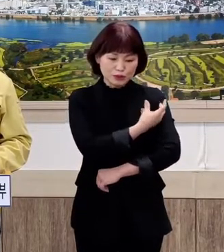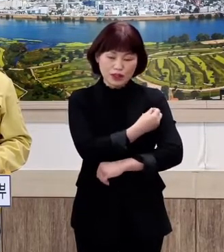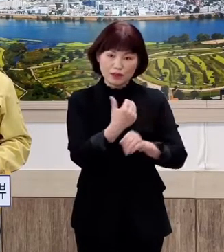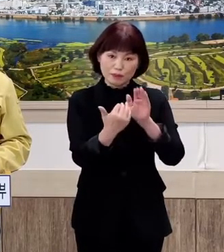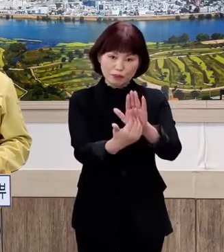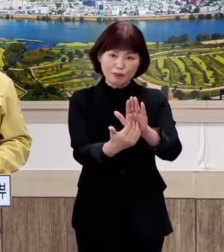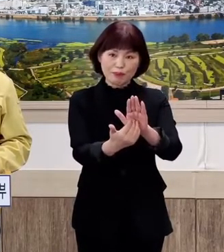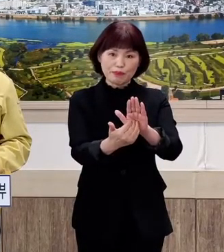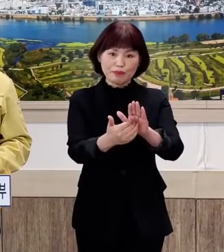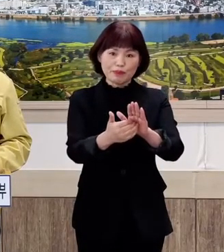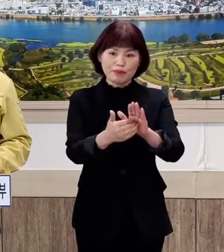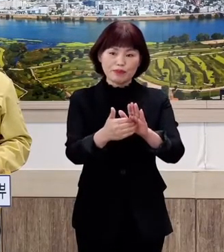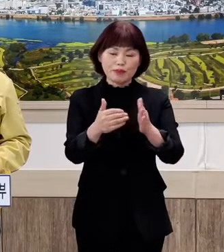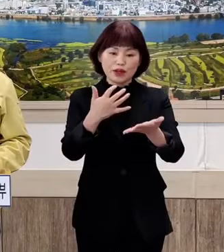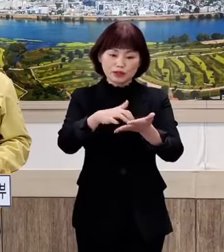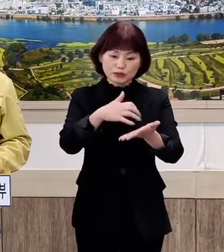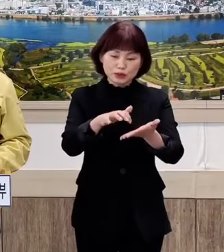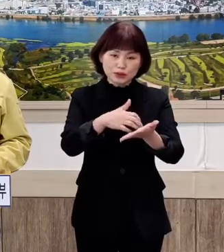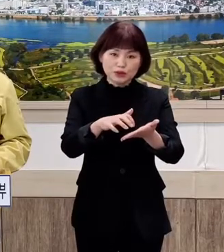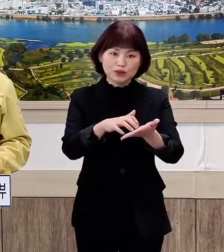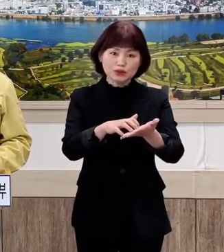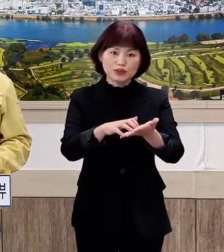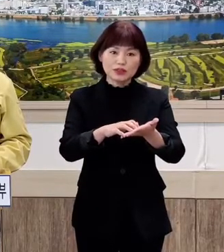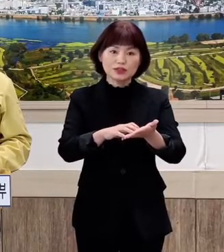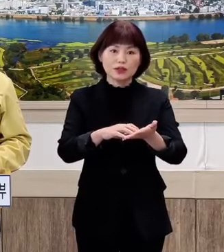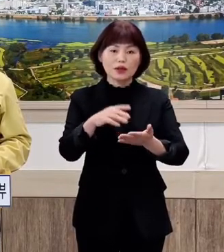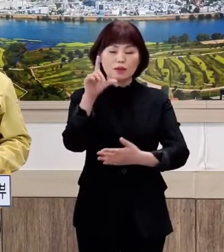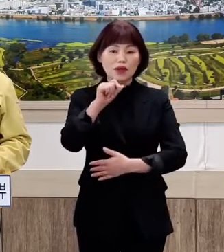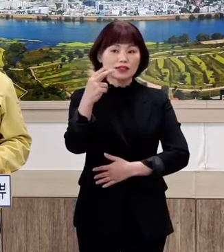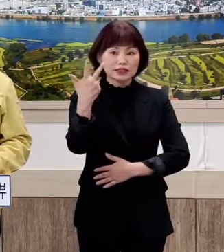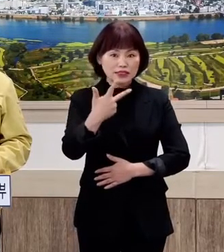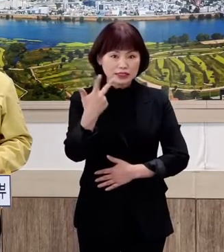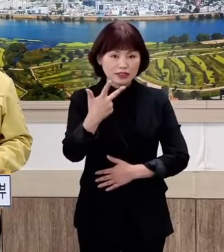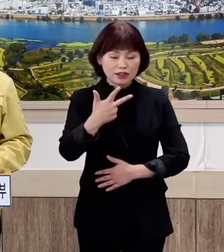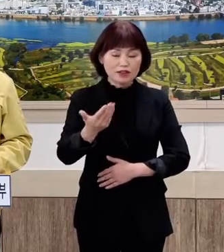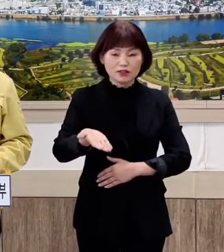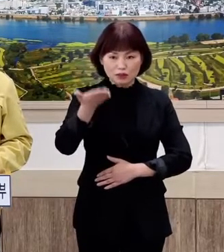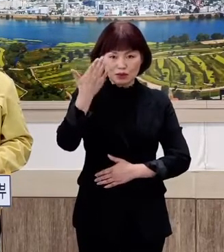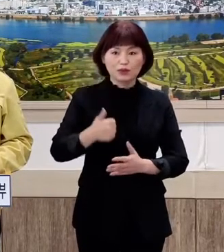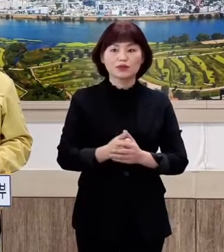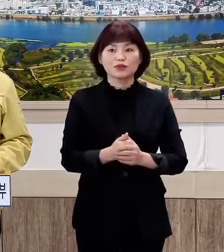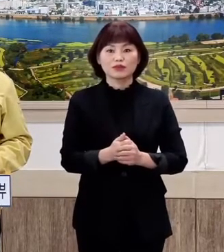7만 1,364명이 접종하여 접종률은